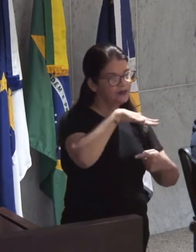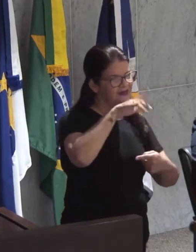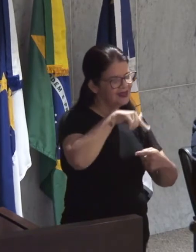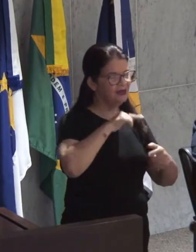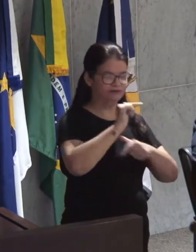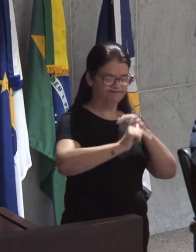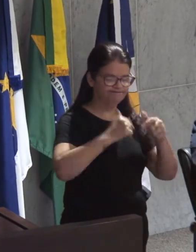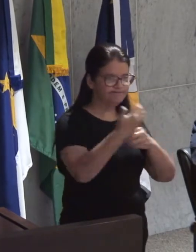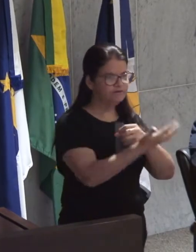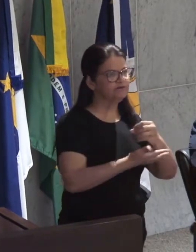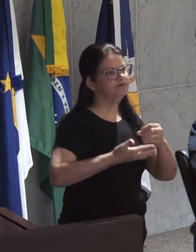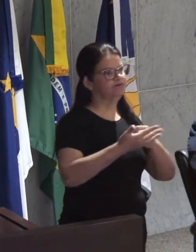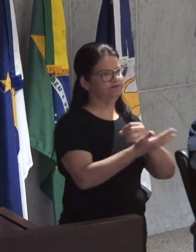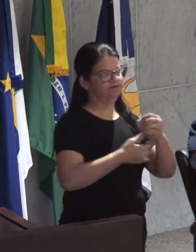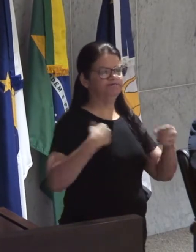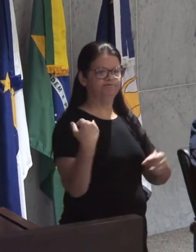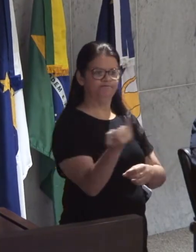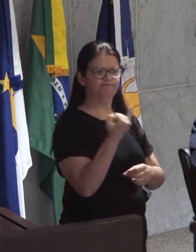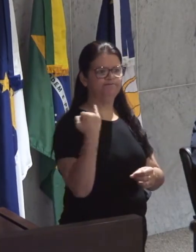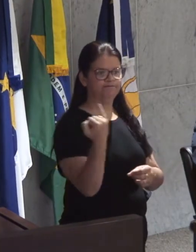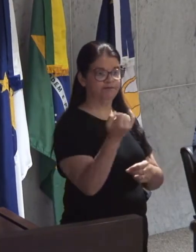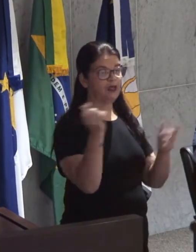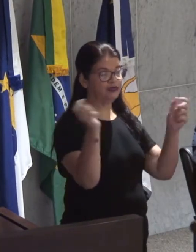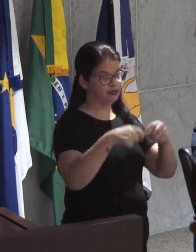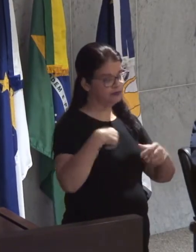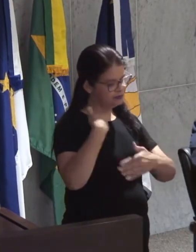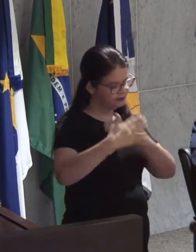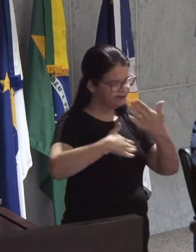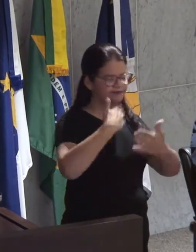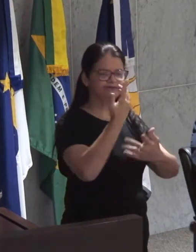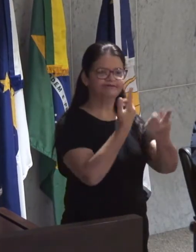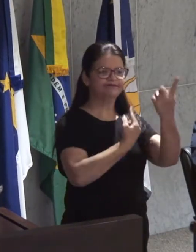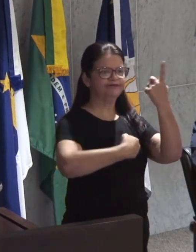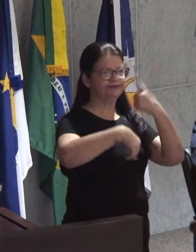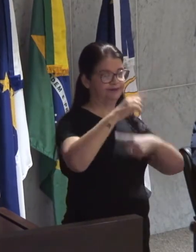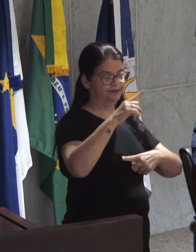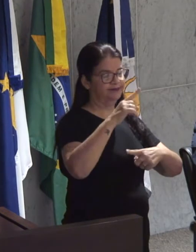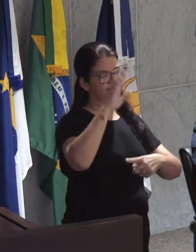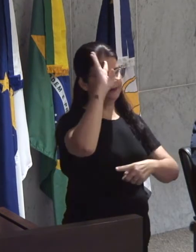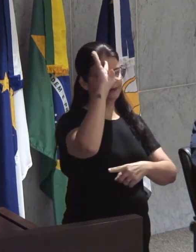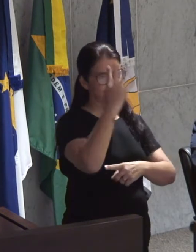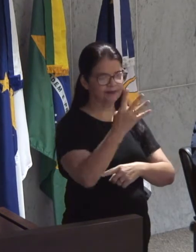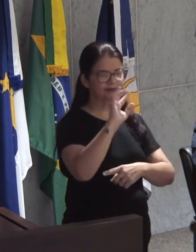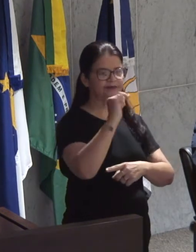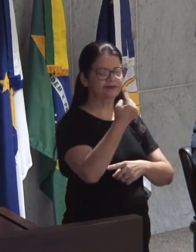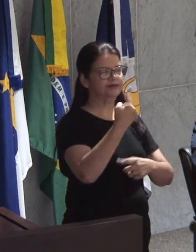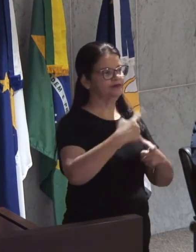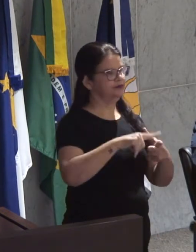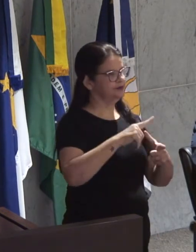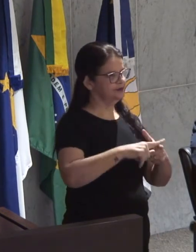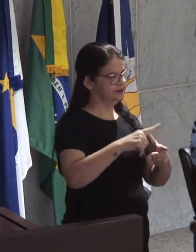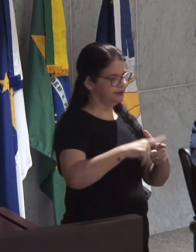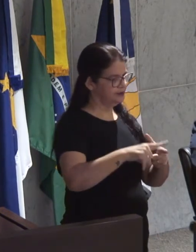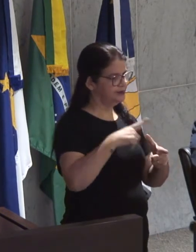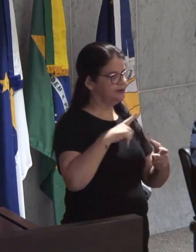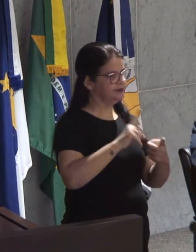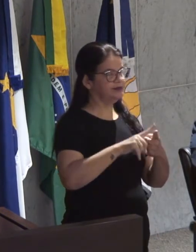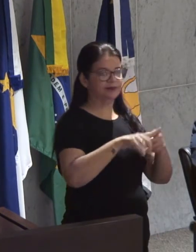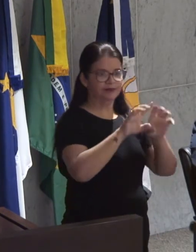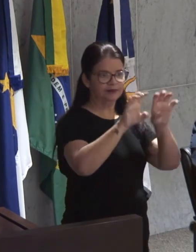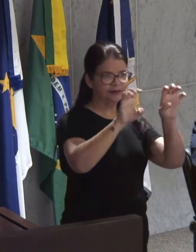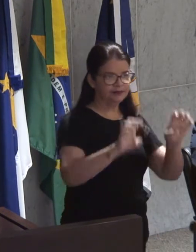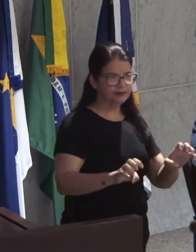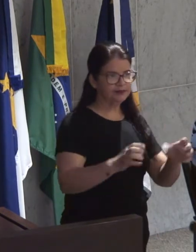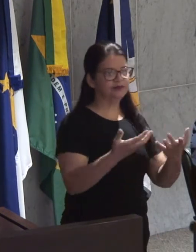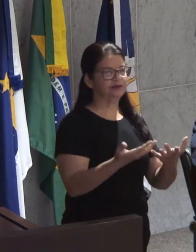tarefa fundamental para que a gente possa avançar na resolução dos nossos problemas e na